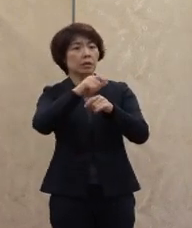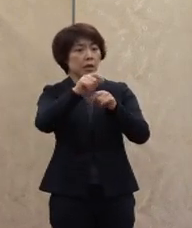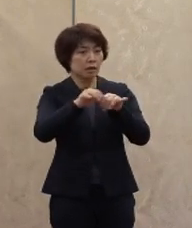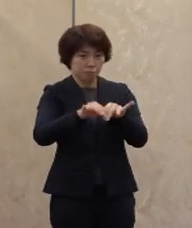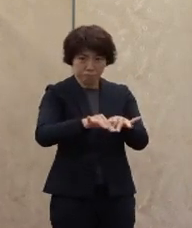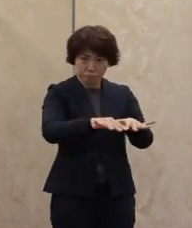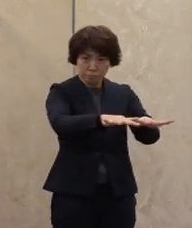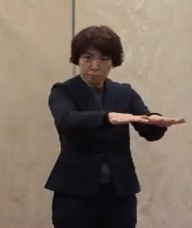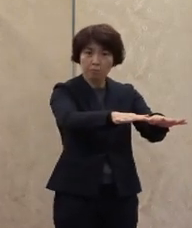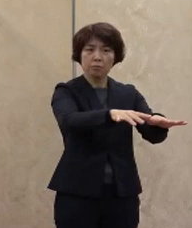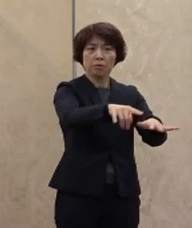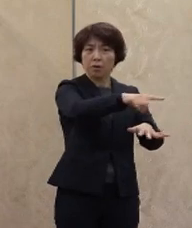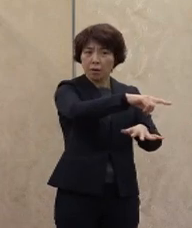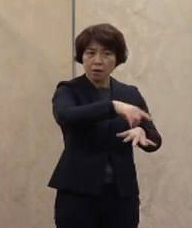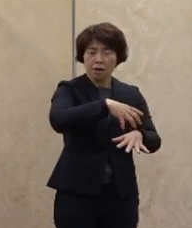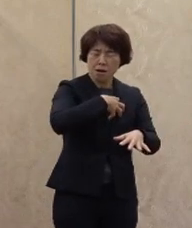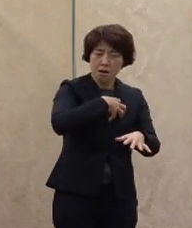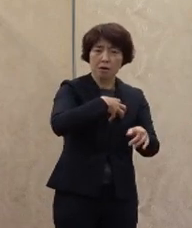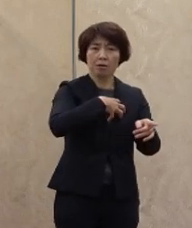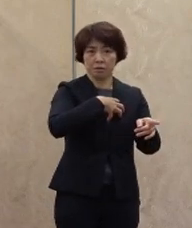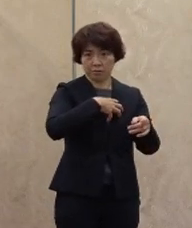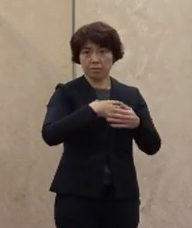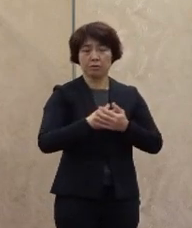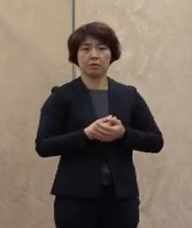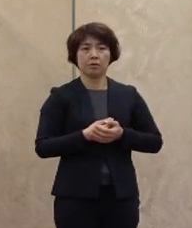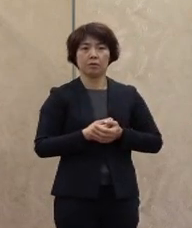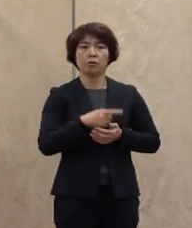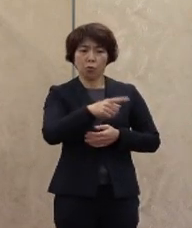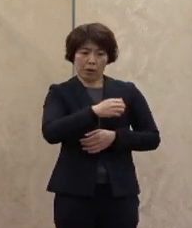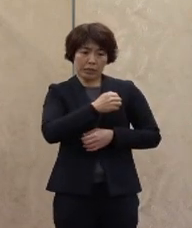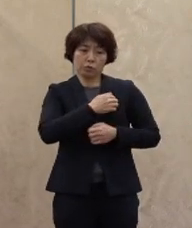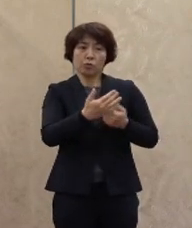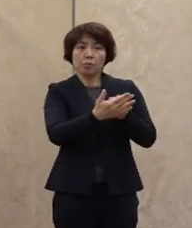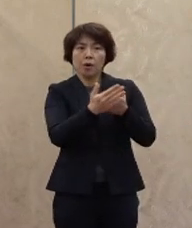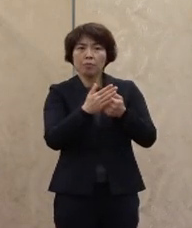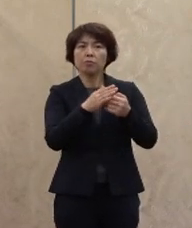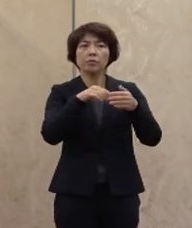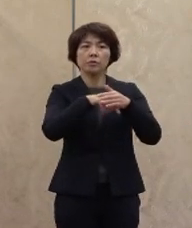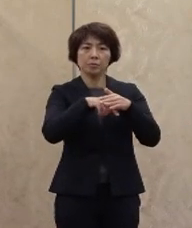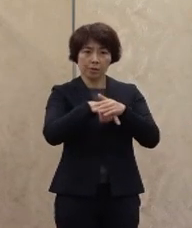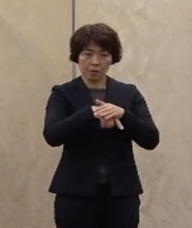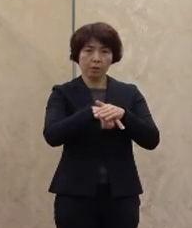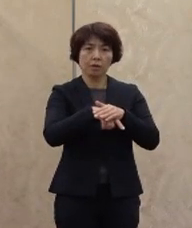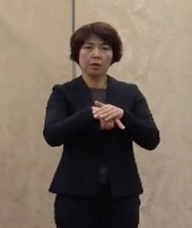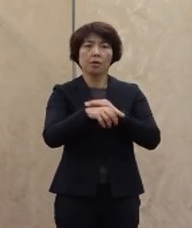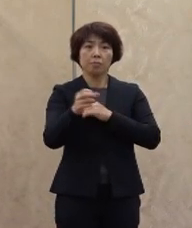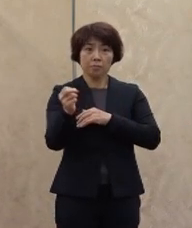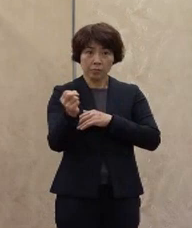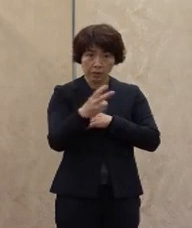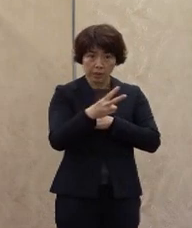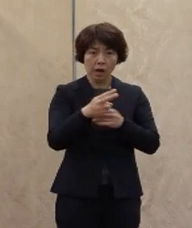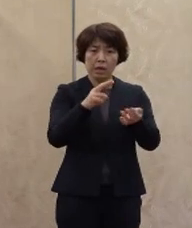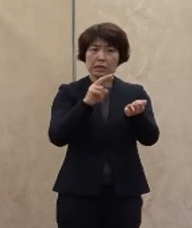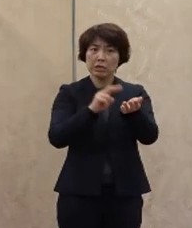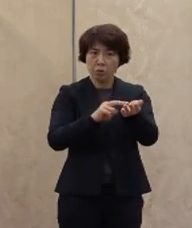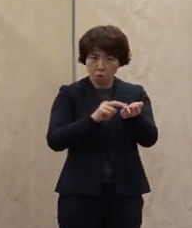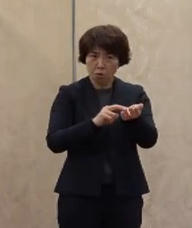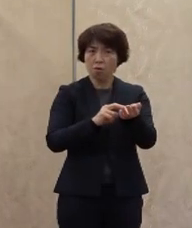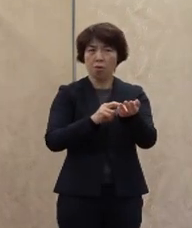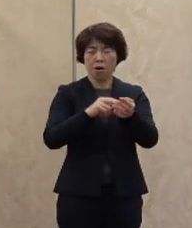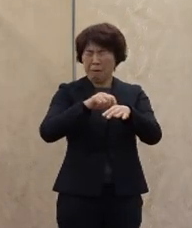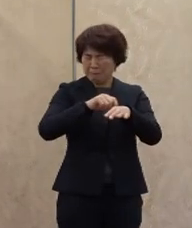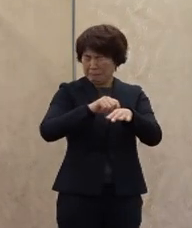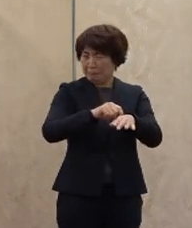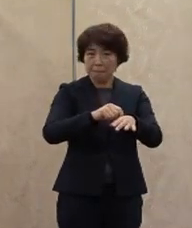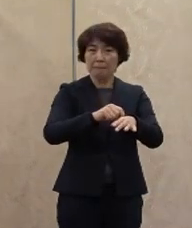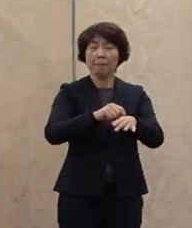くる、そういった傾向もあるということでありますので、その命を守るという観点からも、そして、医療が逼迫して医療が